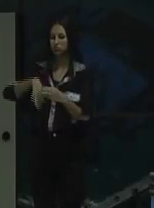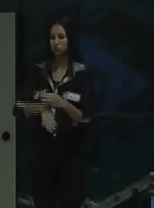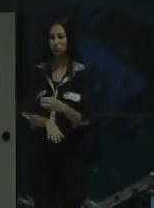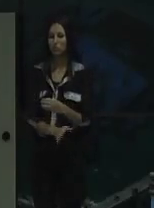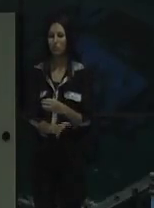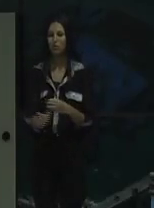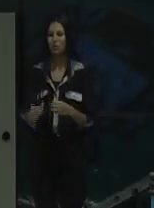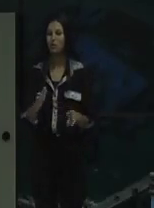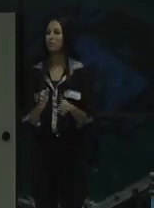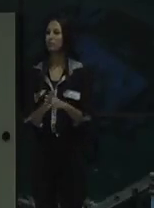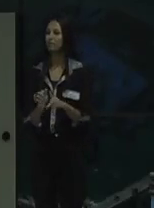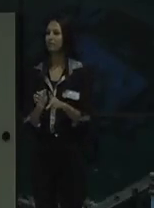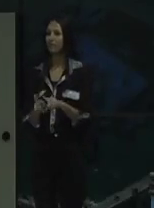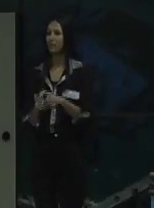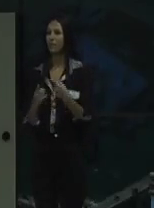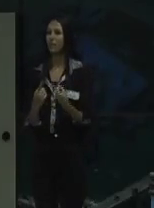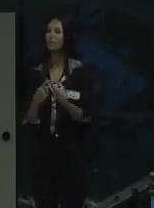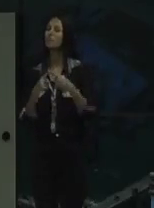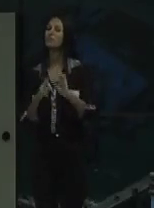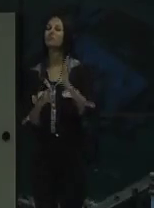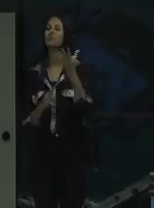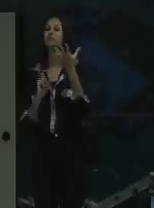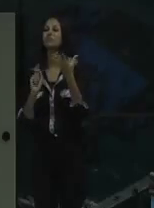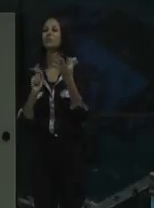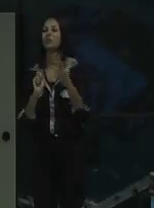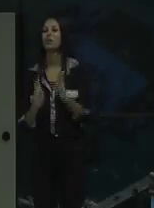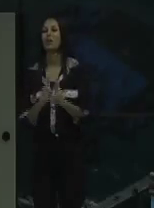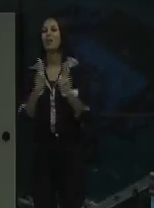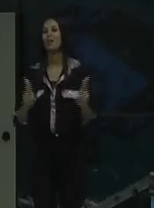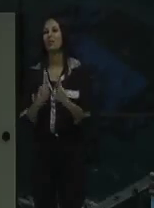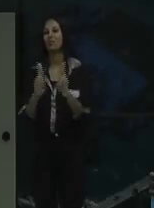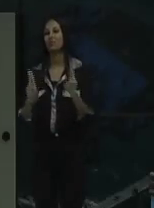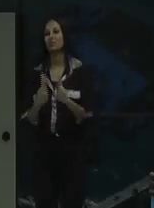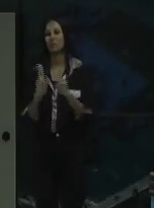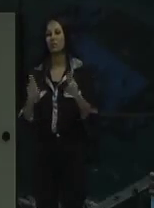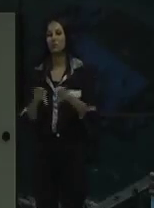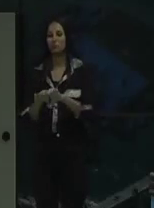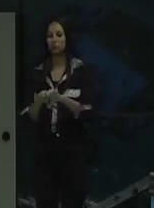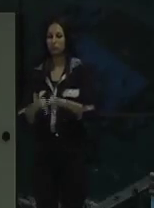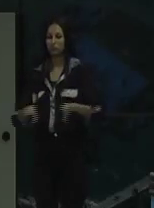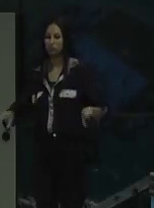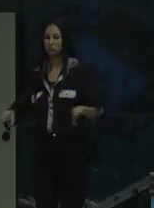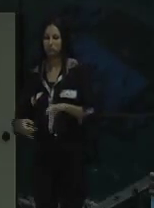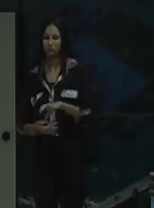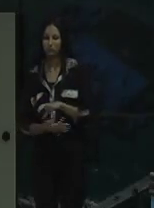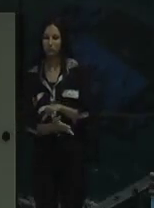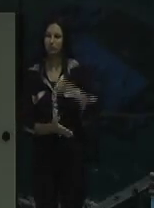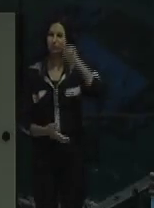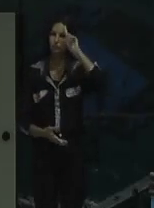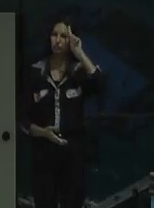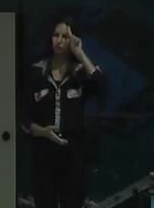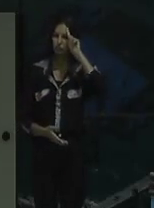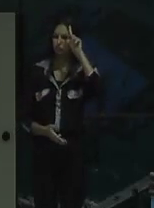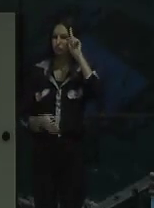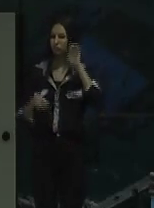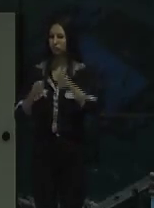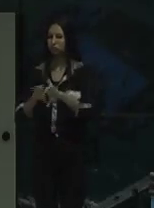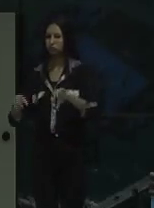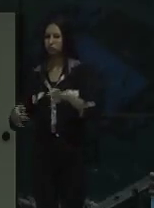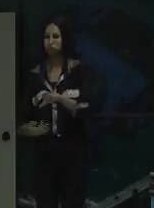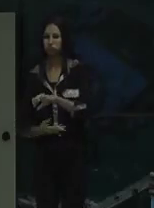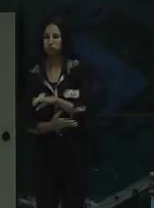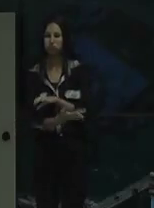levar para as praias. E, no entanto, é usado para escoamento de esgoto. É o dia todo esgoto no canal do Malhado. Se